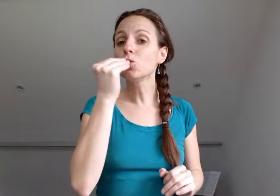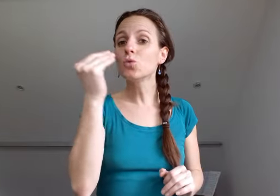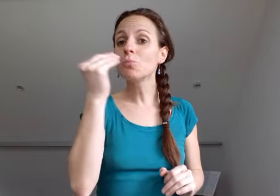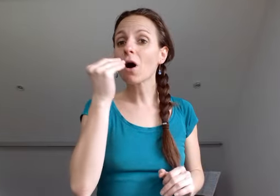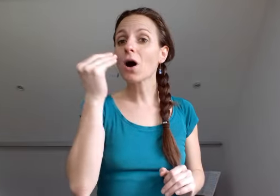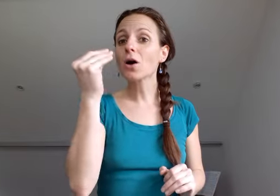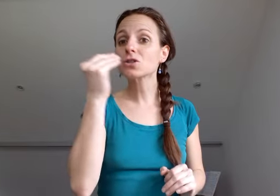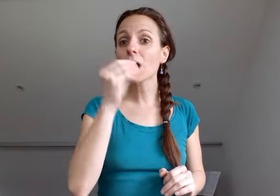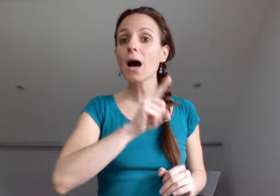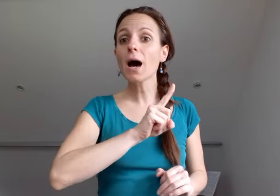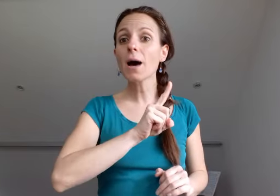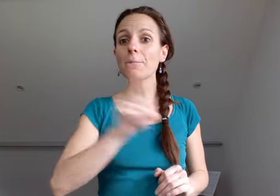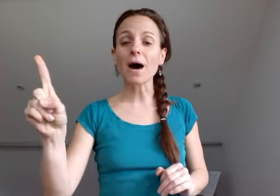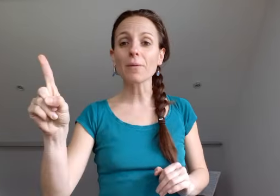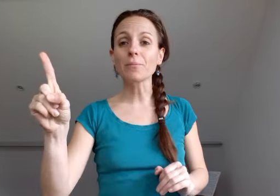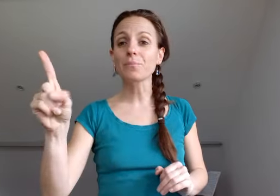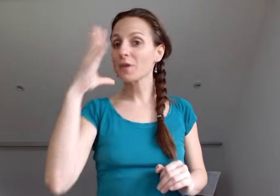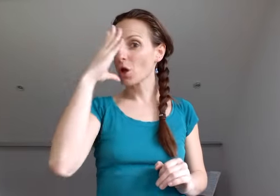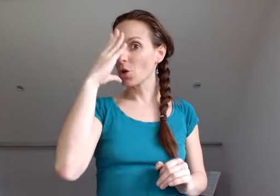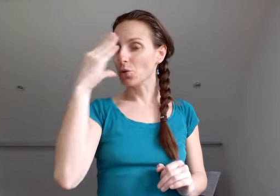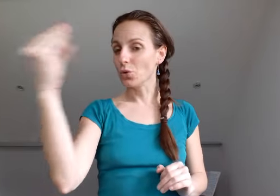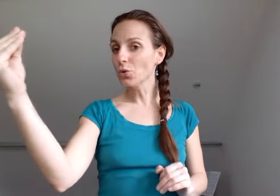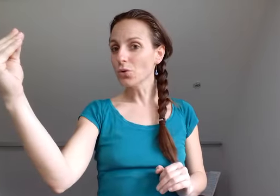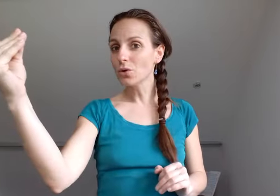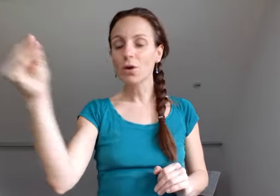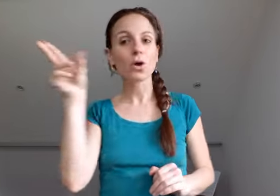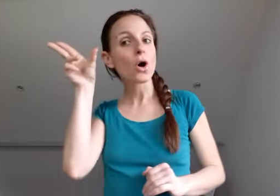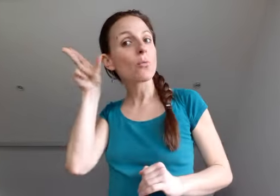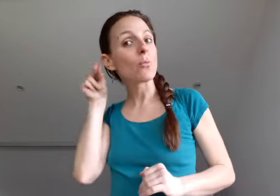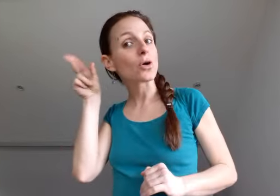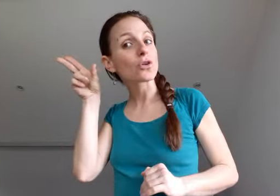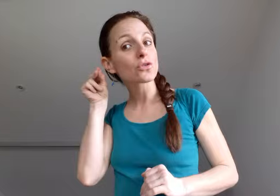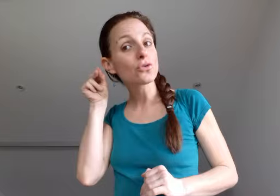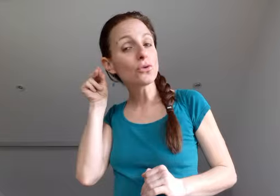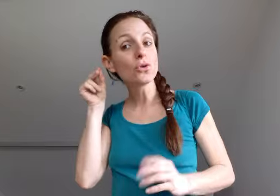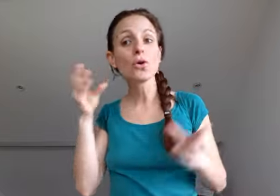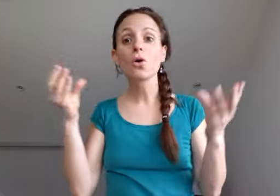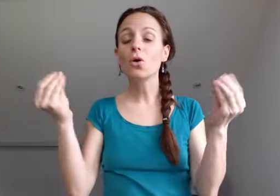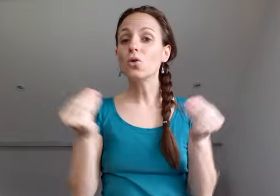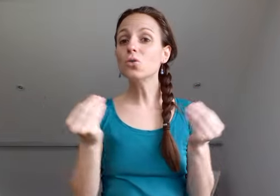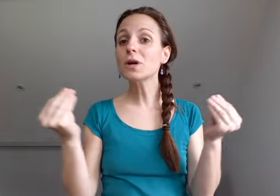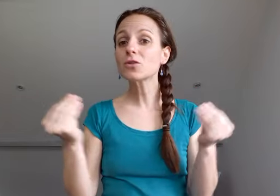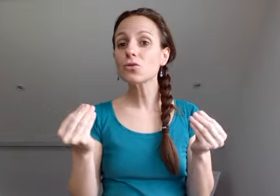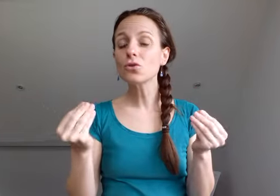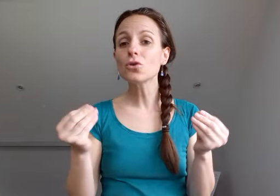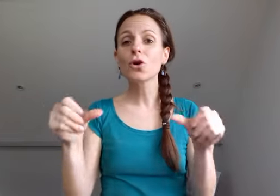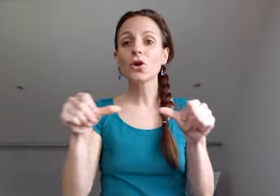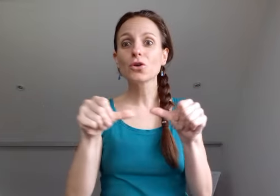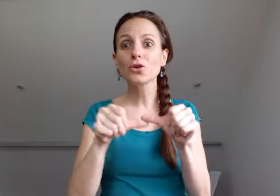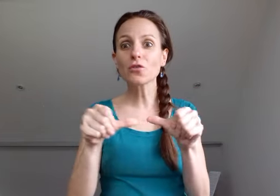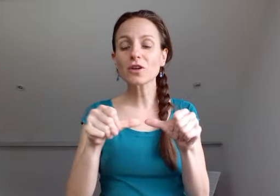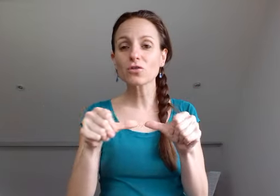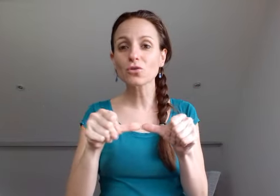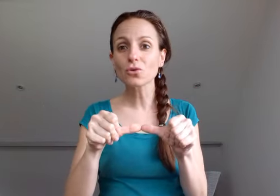nous mangera pas loup m'entends-tu où es-tu que fais tu